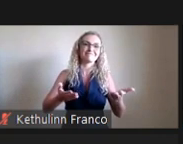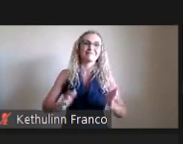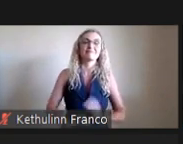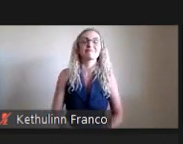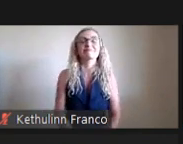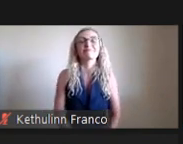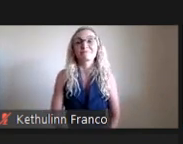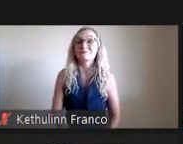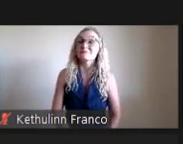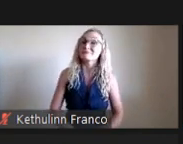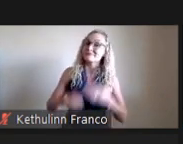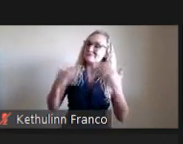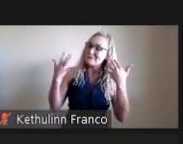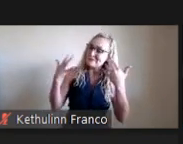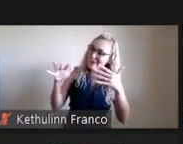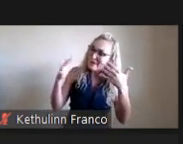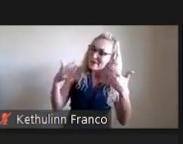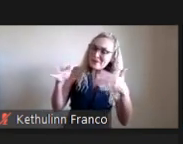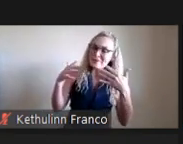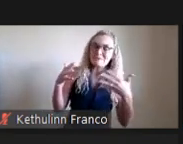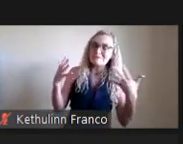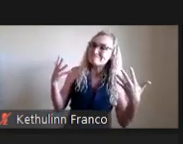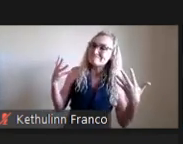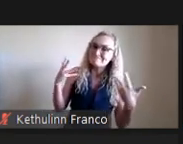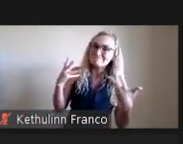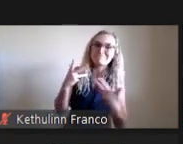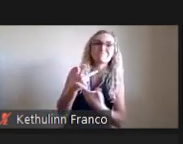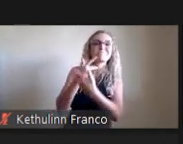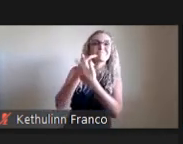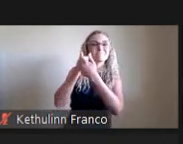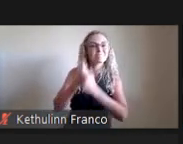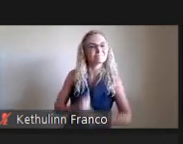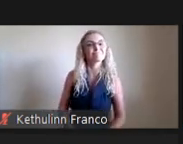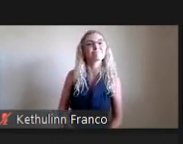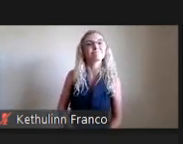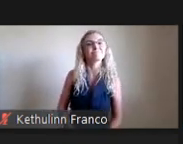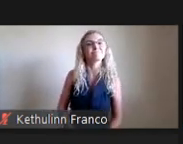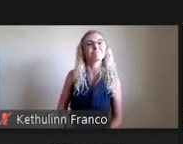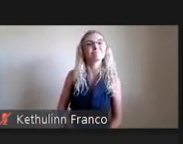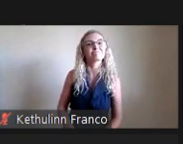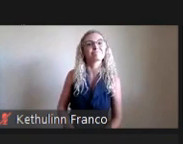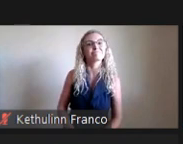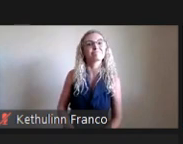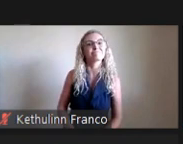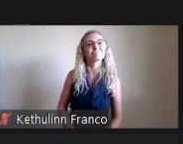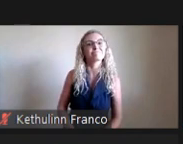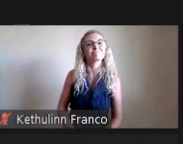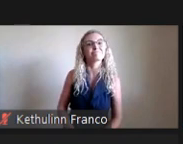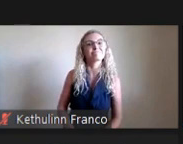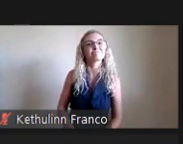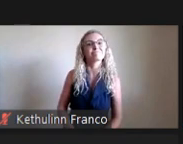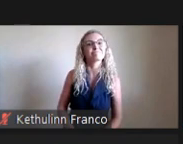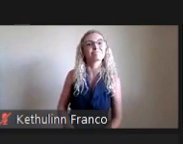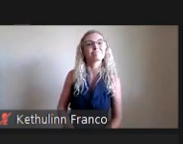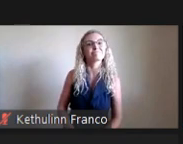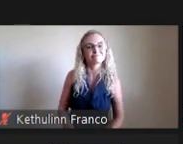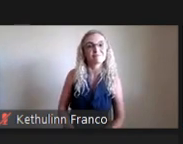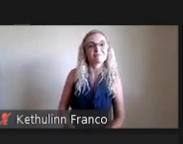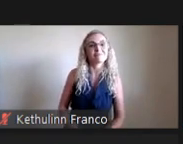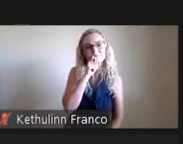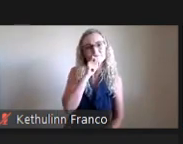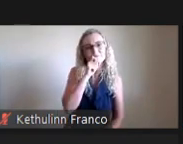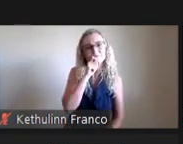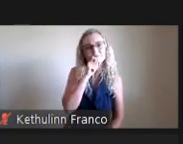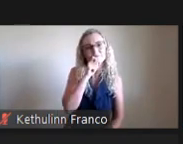Essas iniciativas são muito lindas, né? E aí eu fiquei pensando, se a gente tem colegas do Peru aqui na sala, não sei há quantas